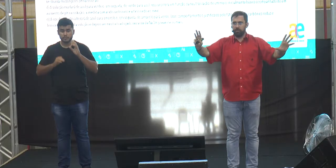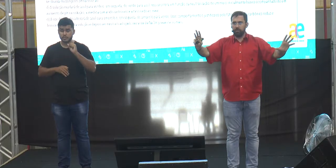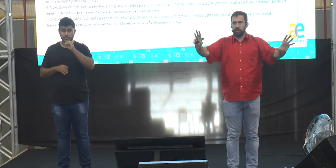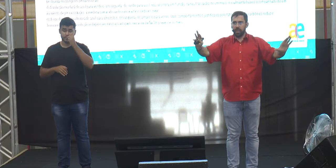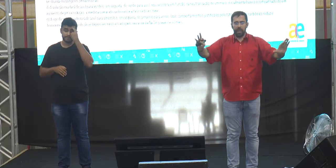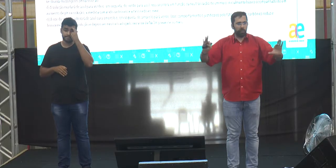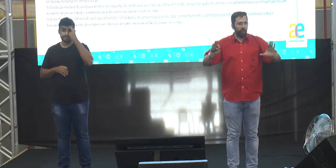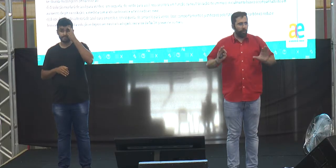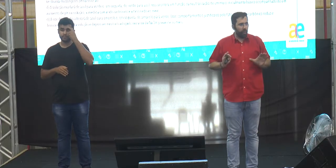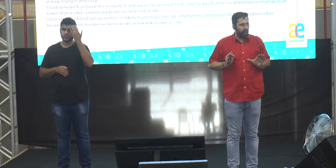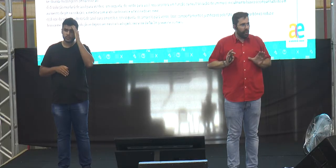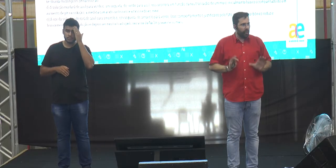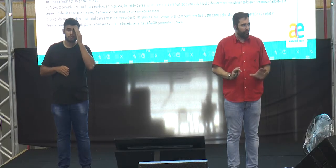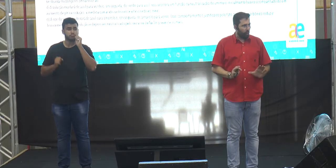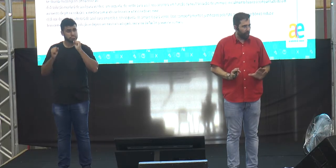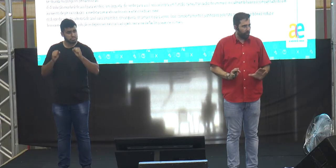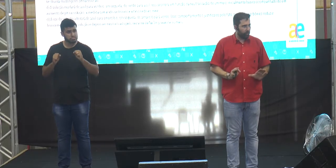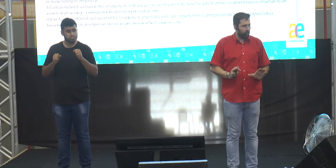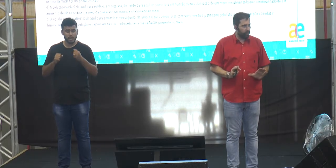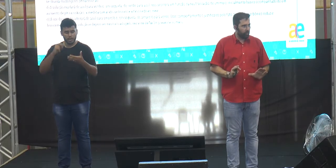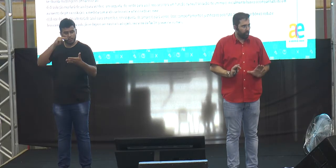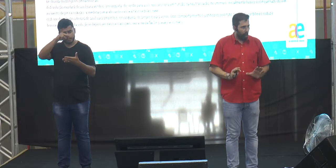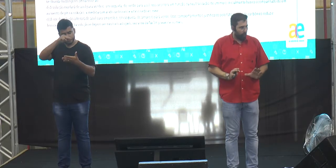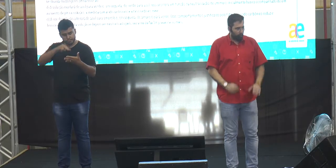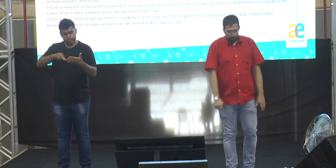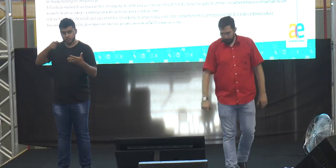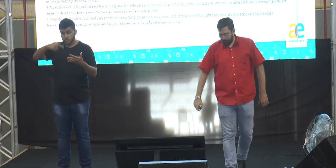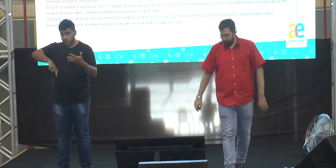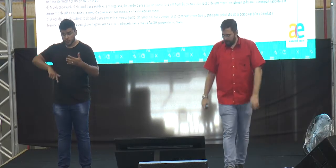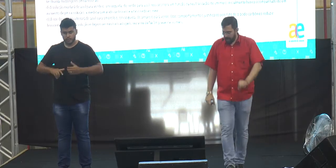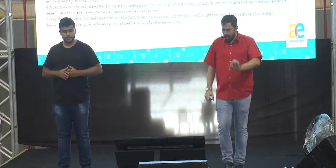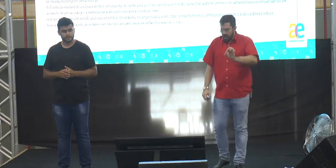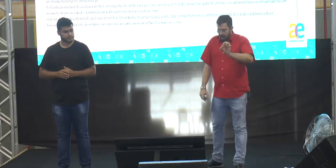volta. Respira um pouquinho e volta. Bora.